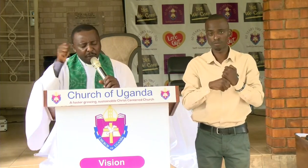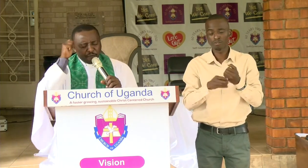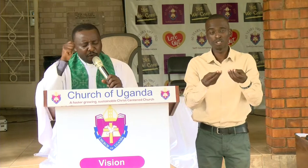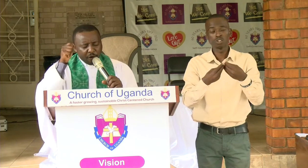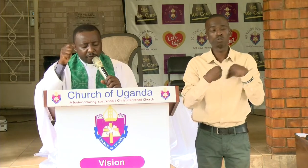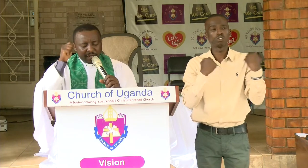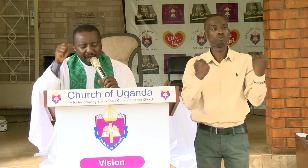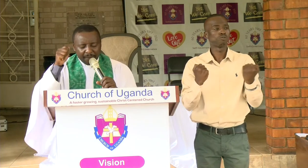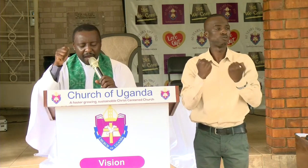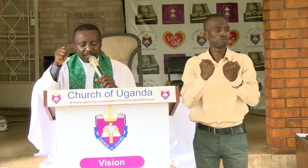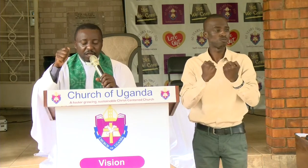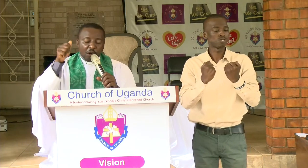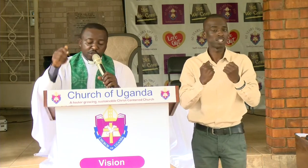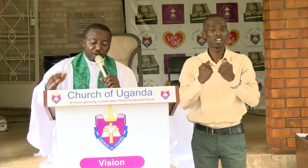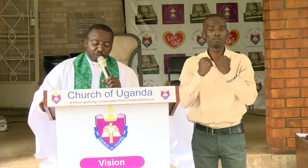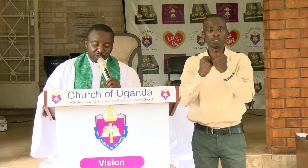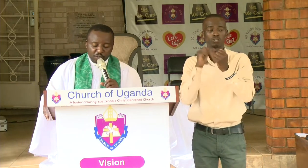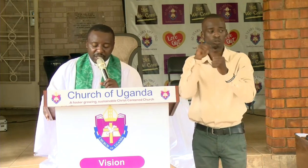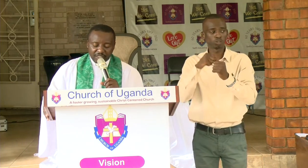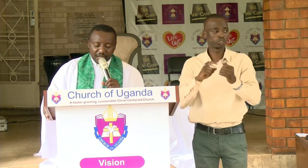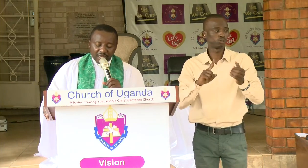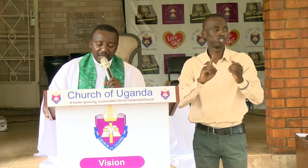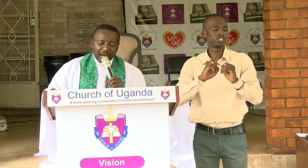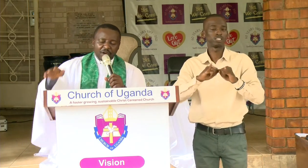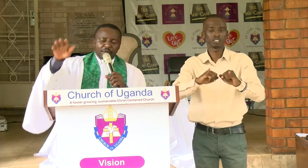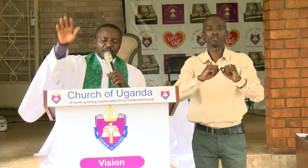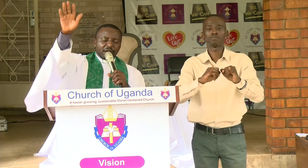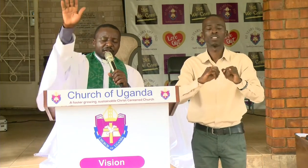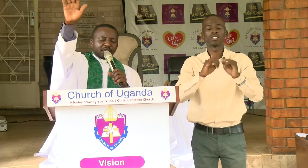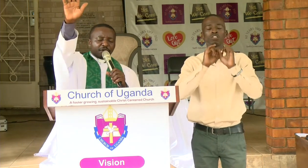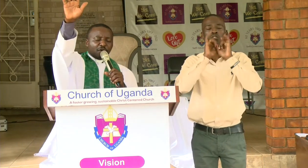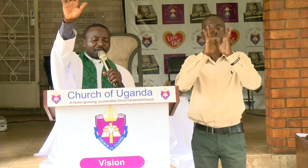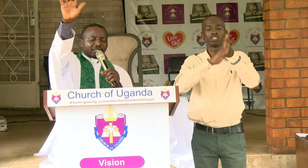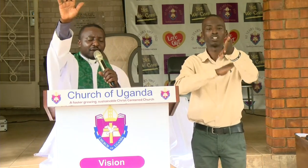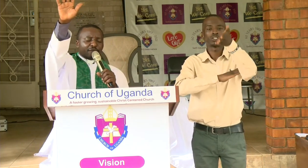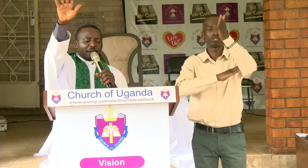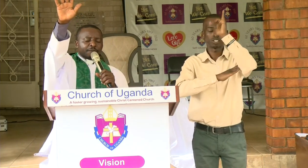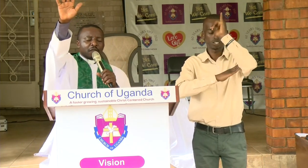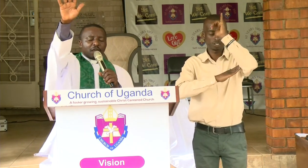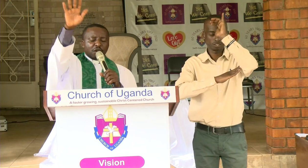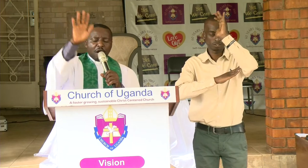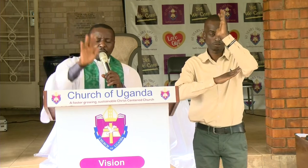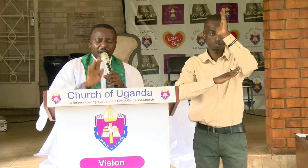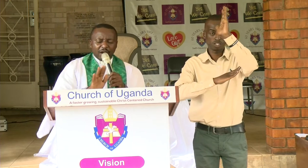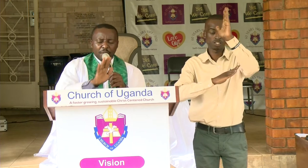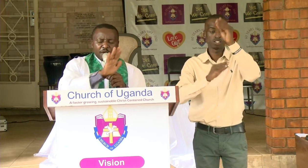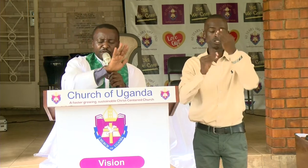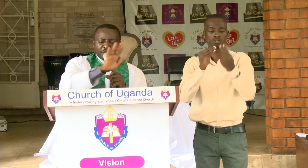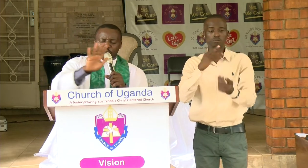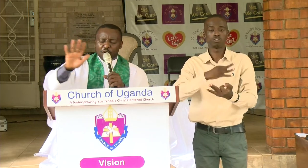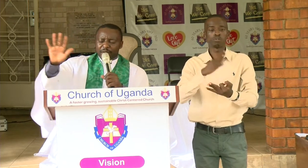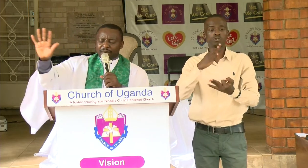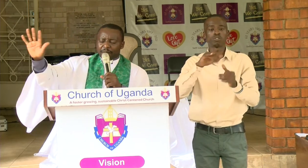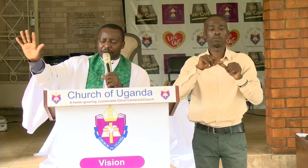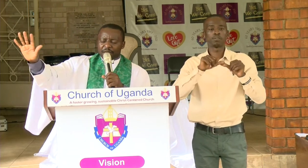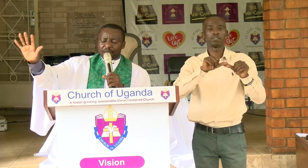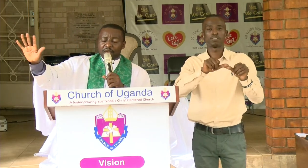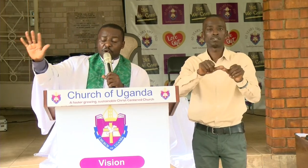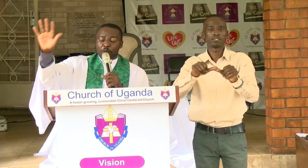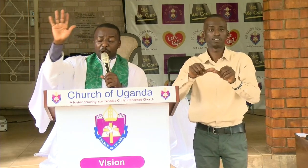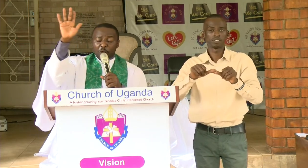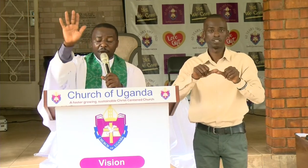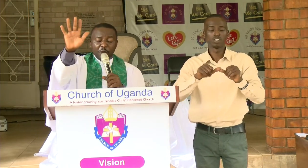tuwe n'obuvumu n'amaanyi okusobola okukituukiriza kale n'omukisa kanayinza bino gwa kitaffe n'omwana n'omwoyo mutwe omukisa ogubeere